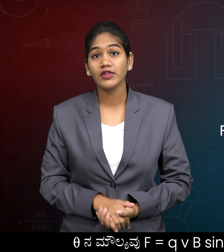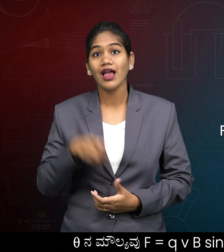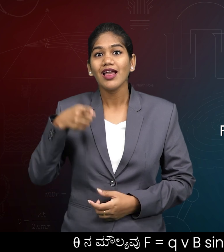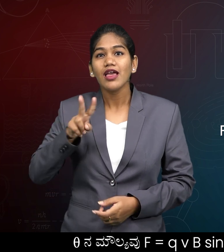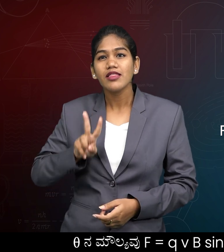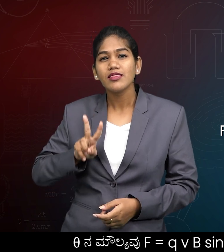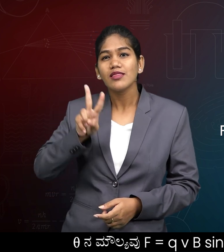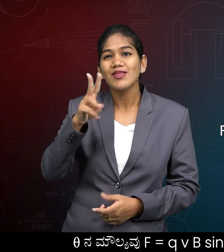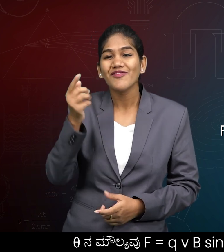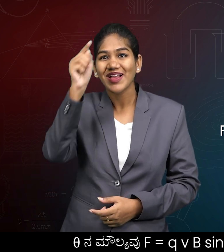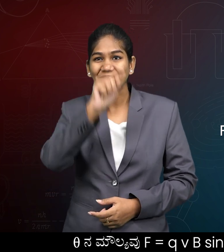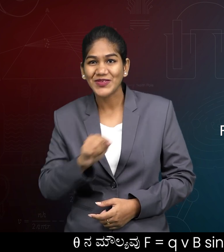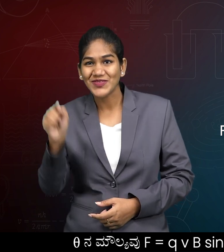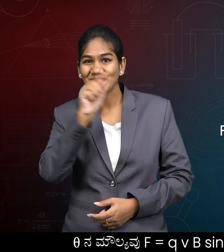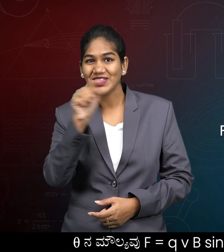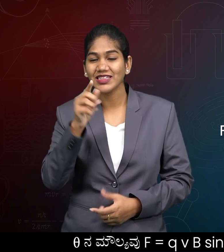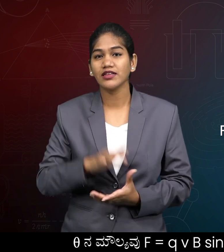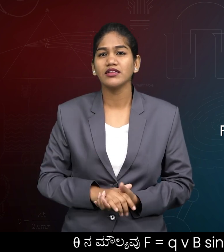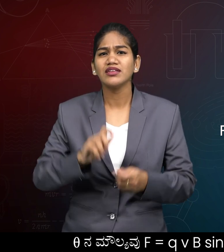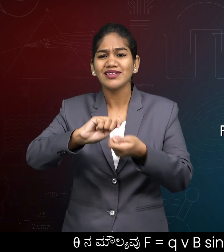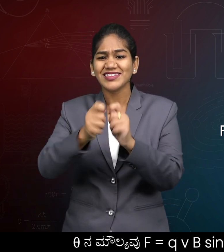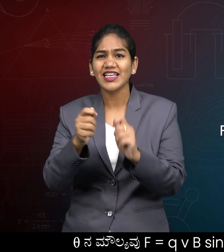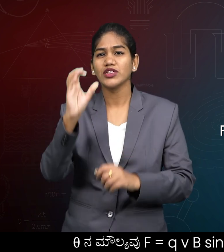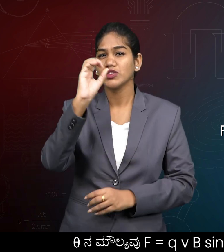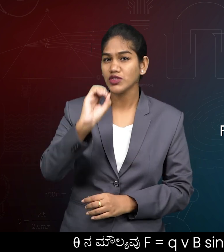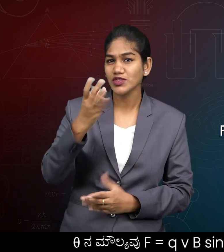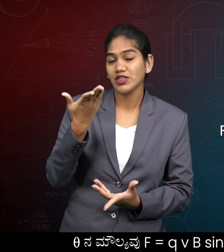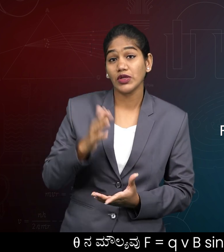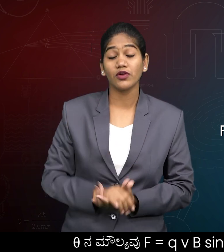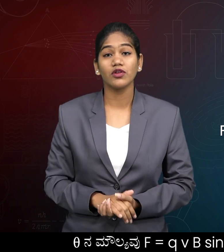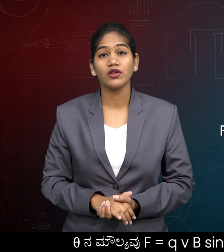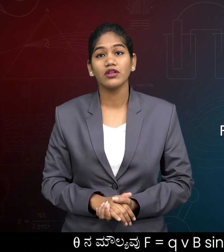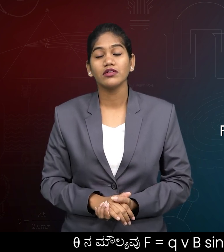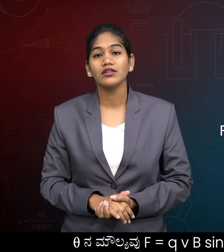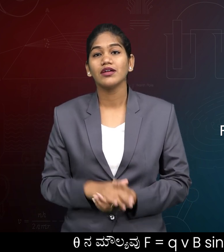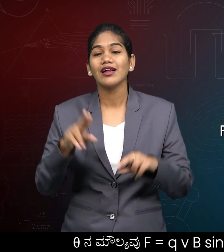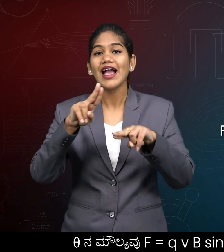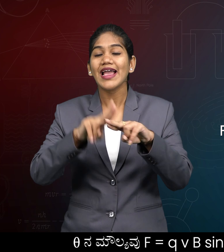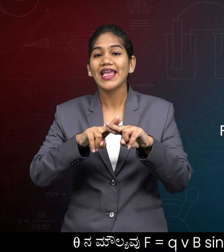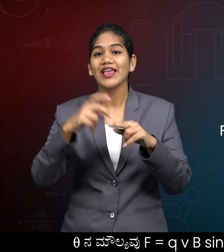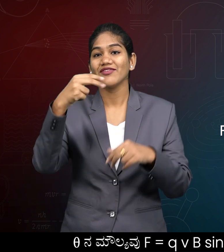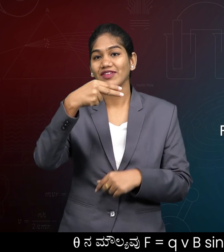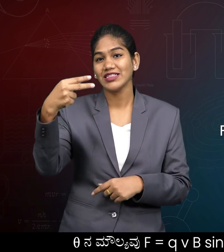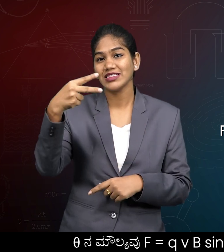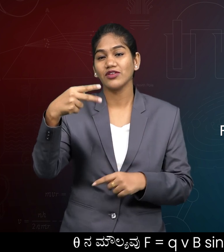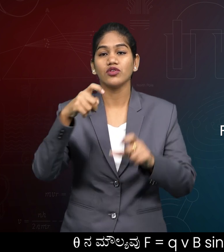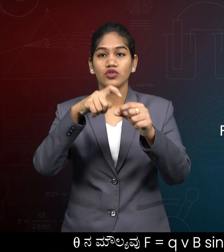ಮೌಲ್ಯವು F=qvb sin ನಲ್ಲಿ ಶೂನ್ಯವಾಗುತ್ತದೆ. ಆದ್ದರಿಂದ sin = 0.